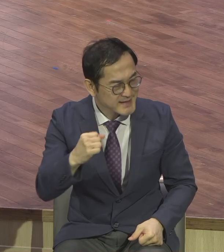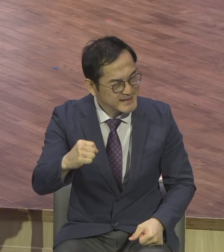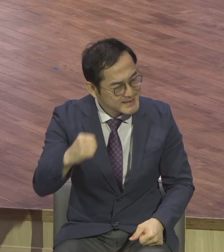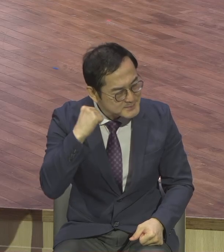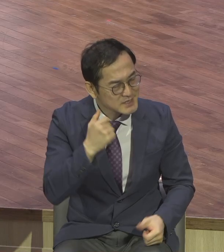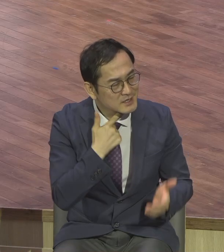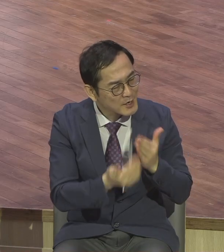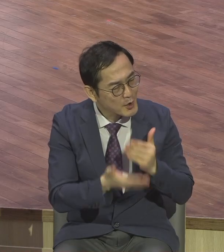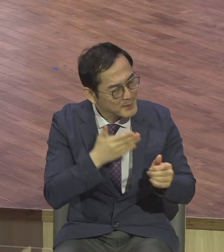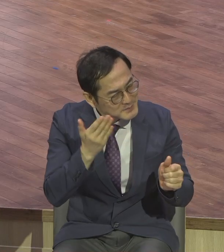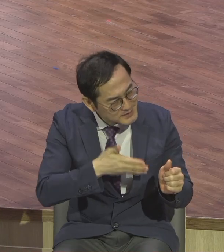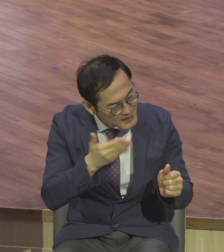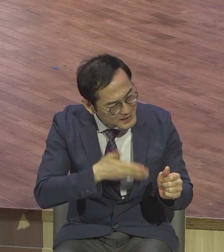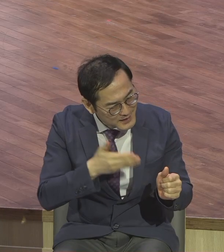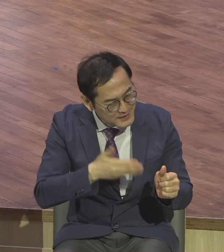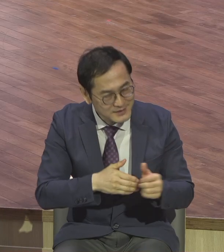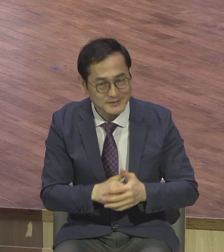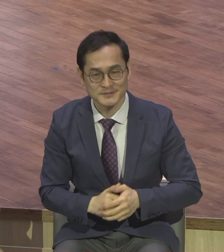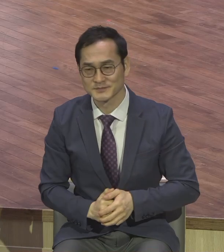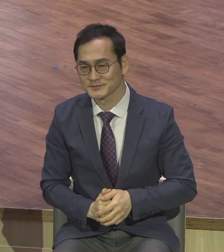위력을 체험합시다.